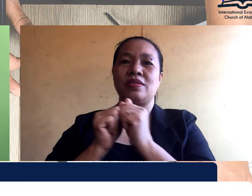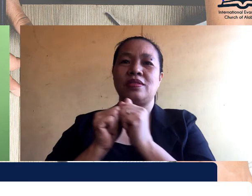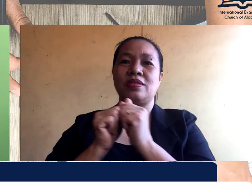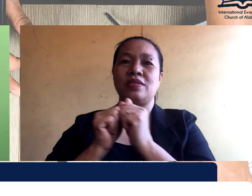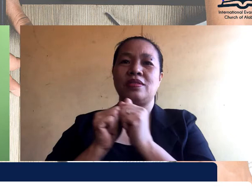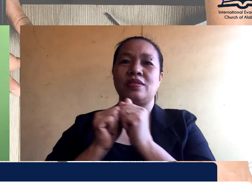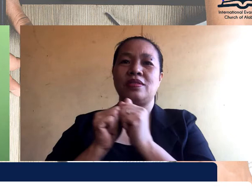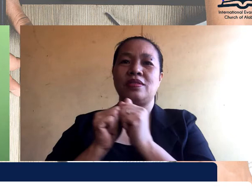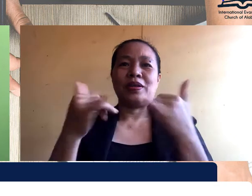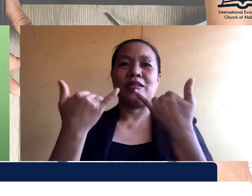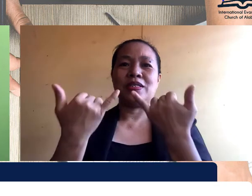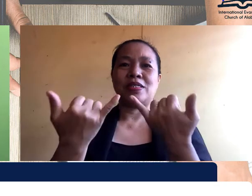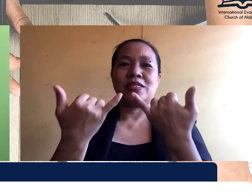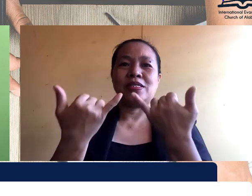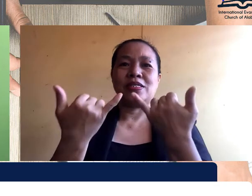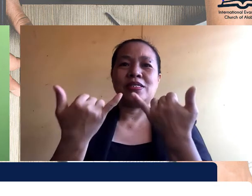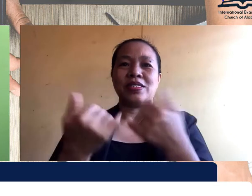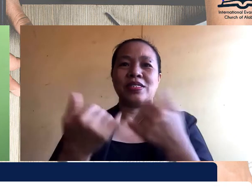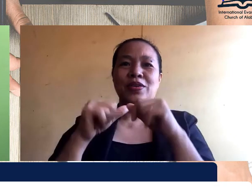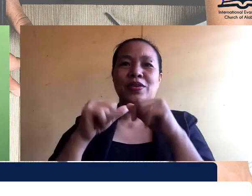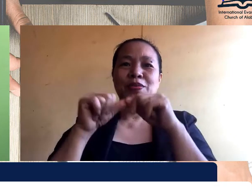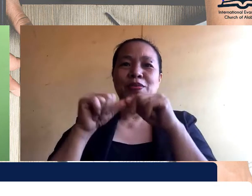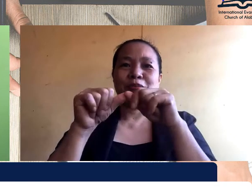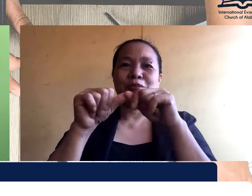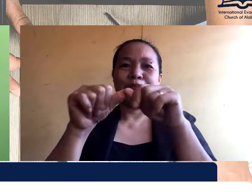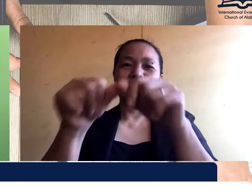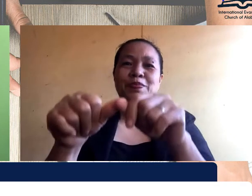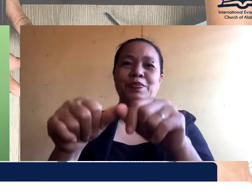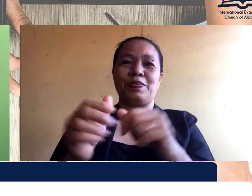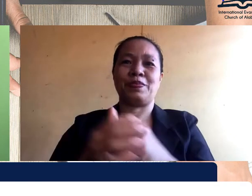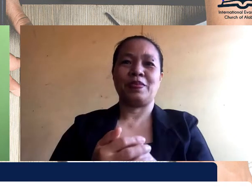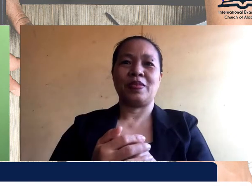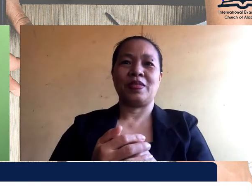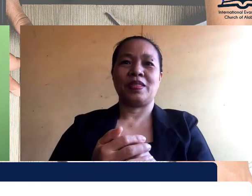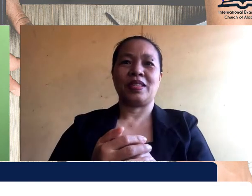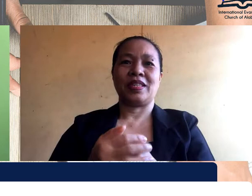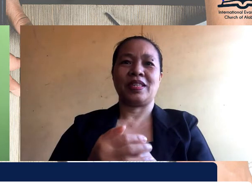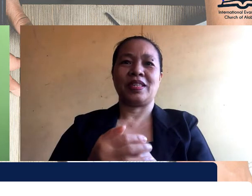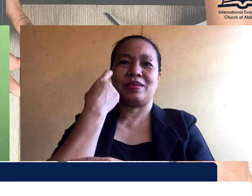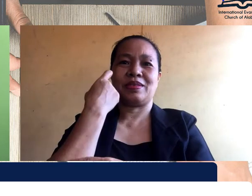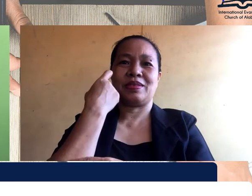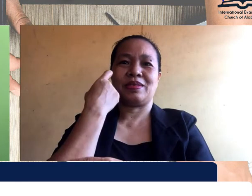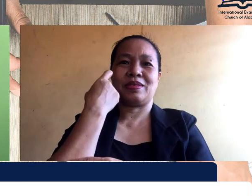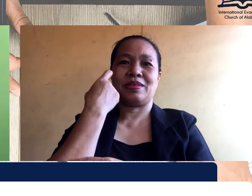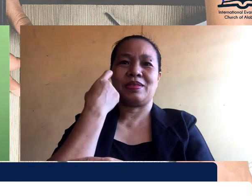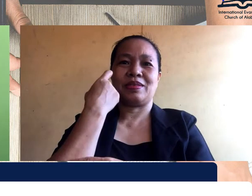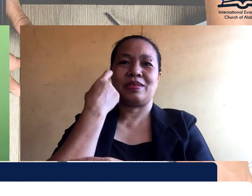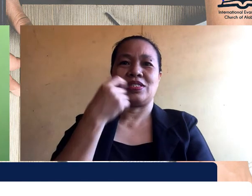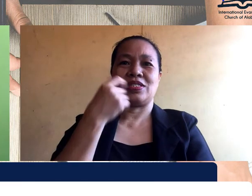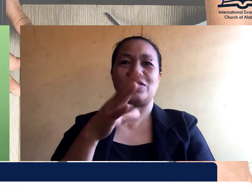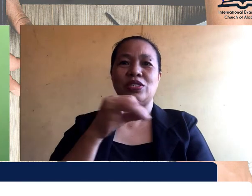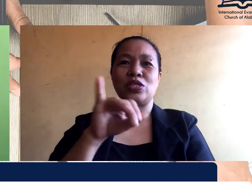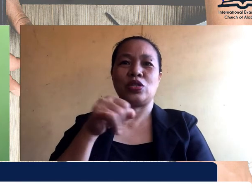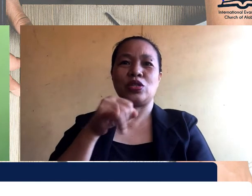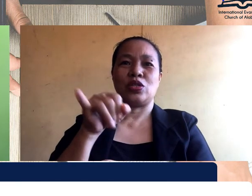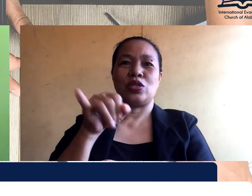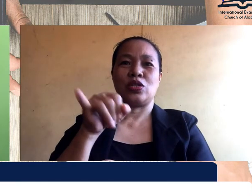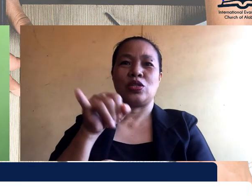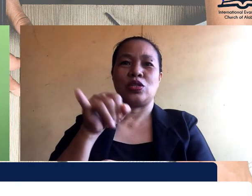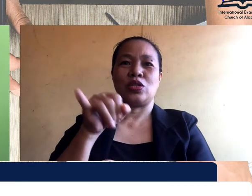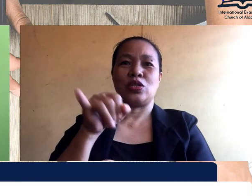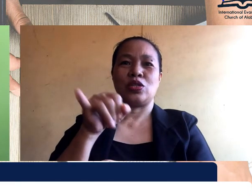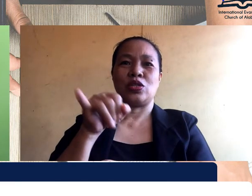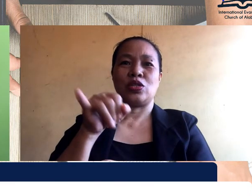Kanina ay nakita niyo po si Brother Jojo, ayan, at ang Ate Chona, kasama pa rin po natin ngayon ang ating mga FSL